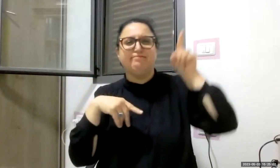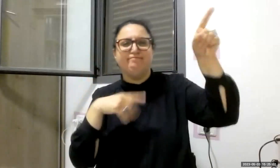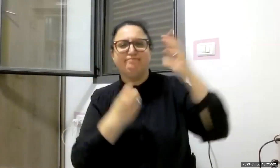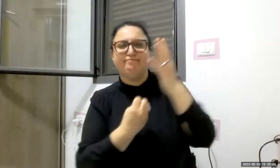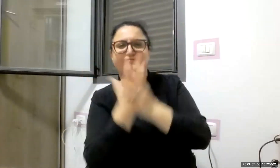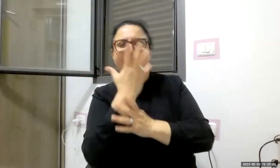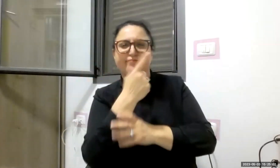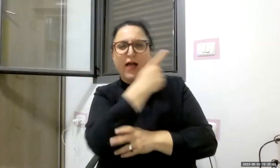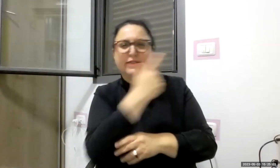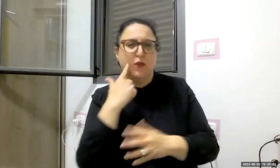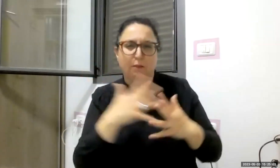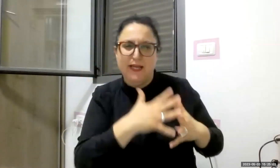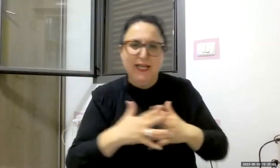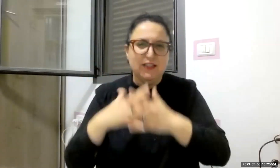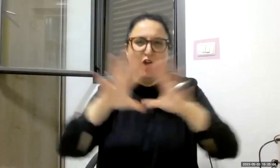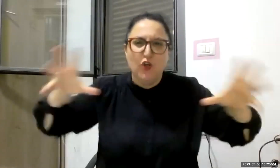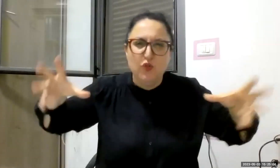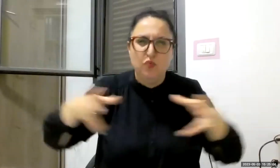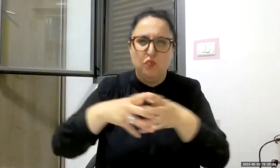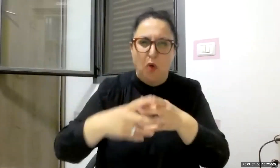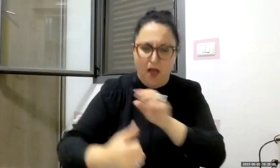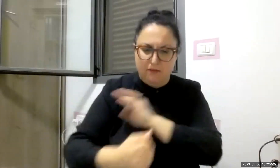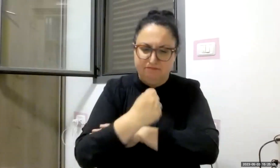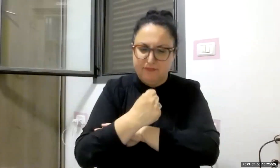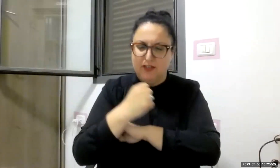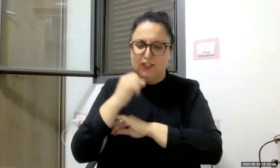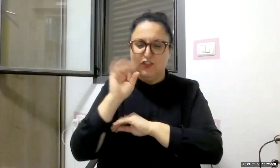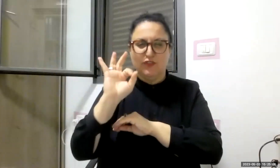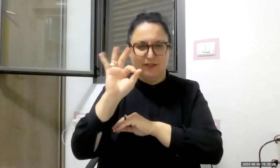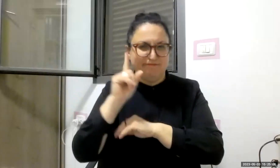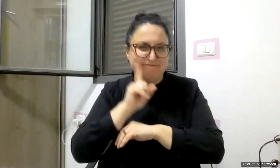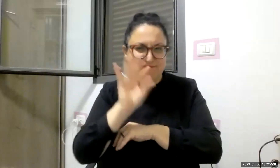הייתה בארצות הברית כמה תנועה חזקה